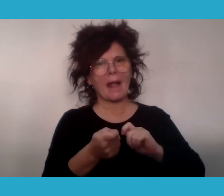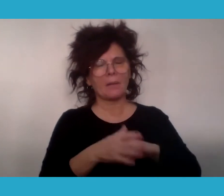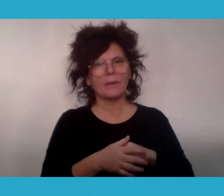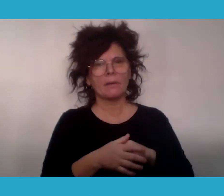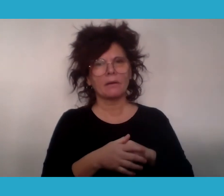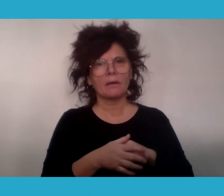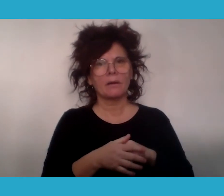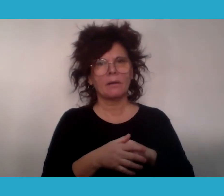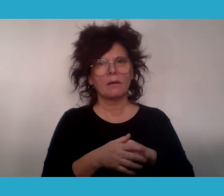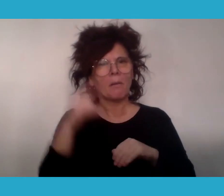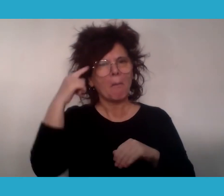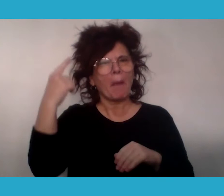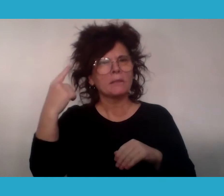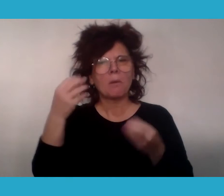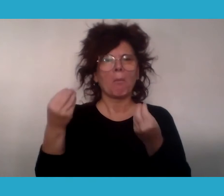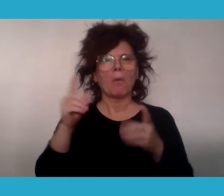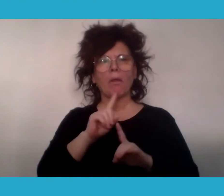qué no se las consideró?